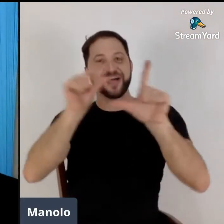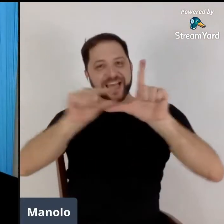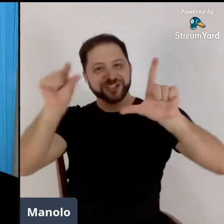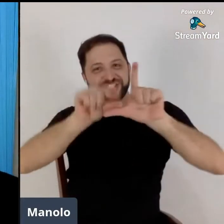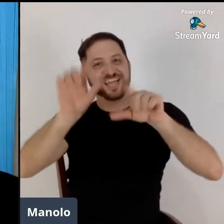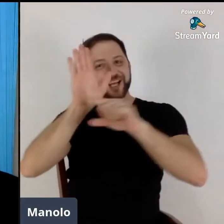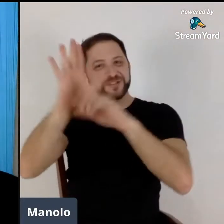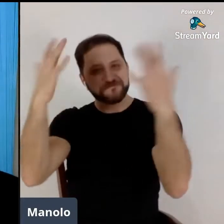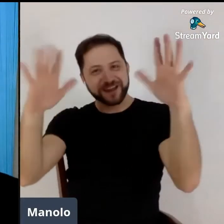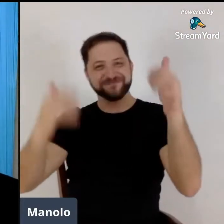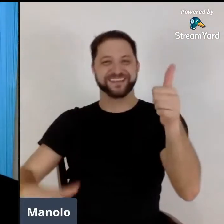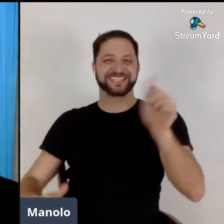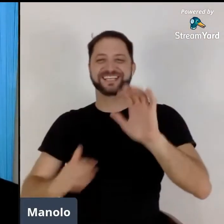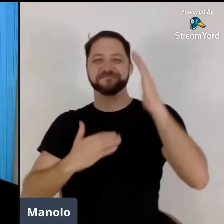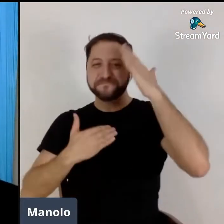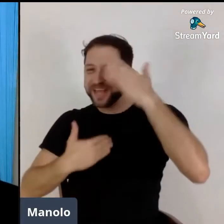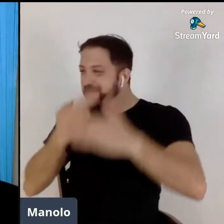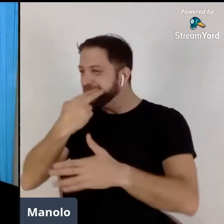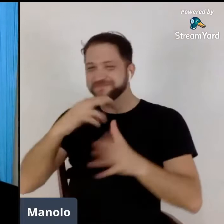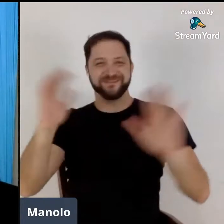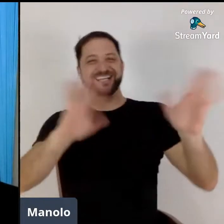obrigado.